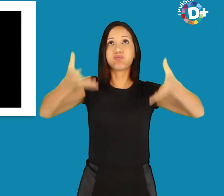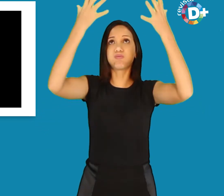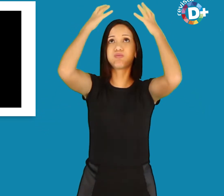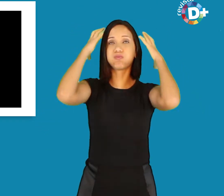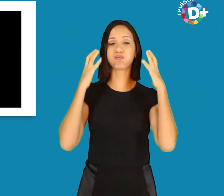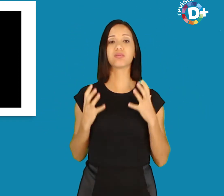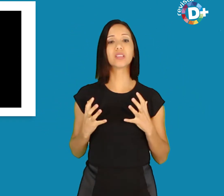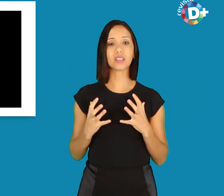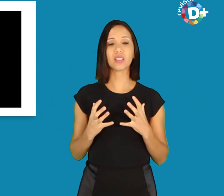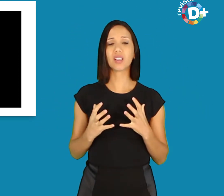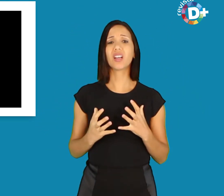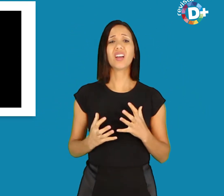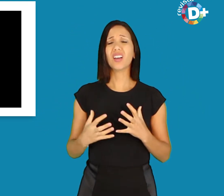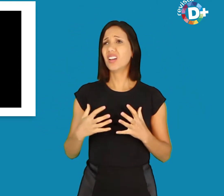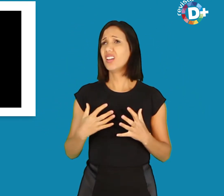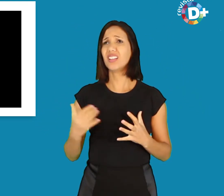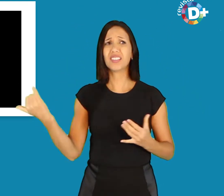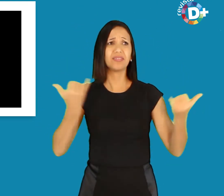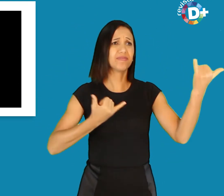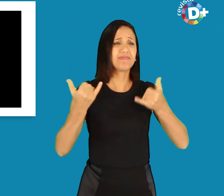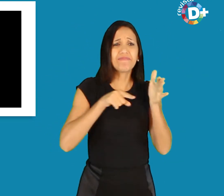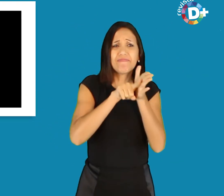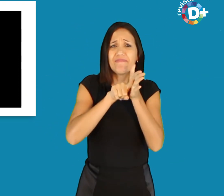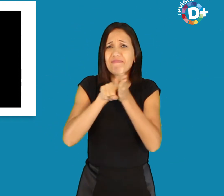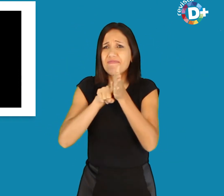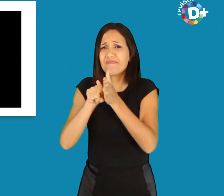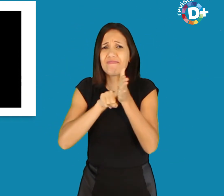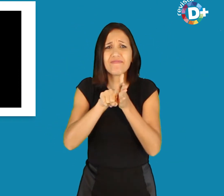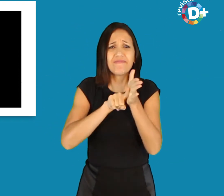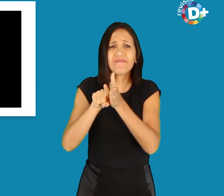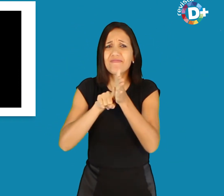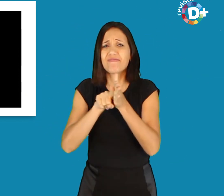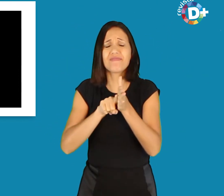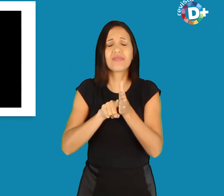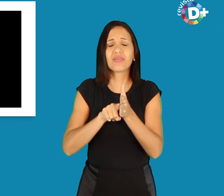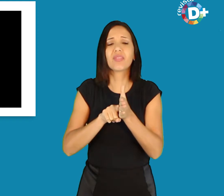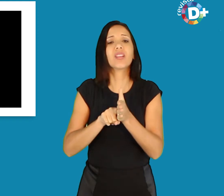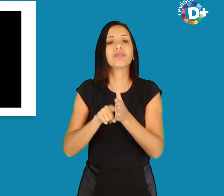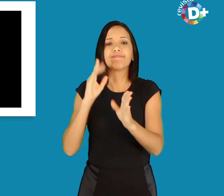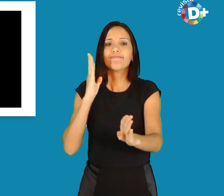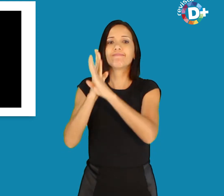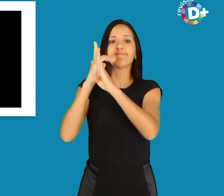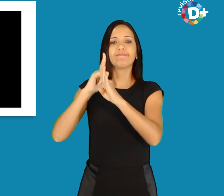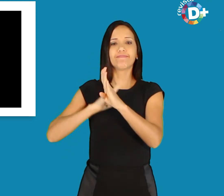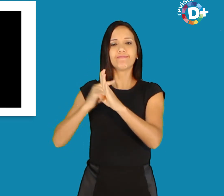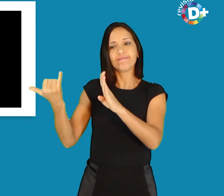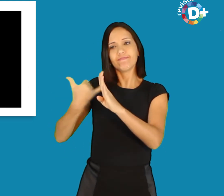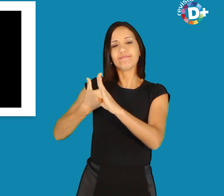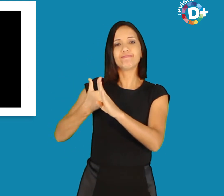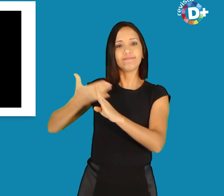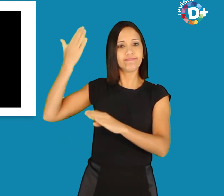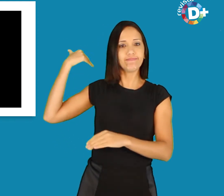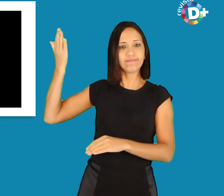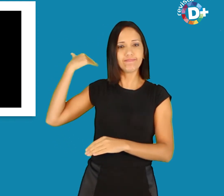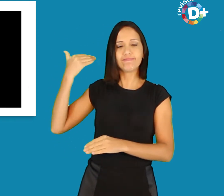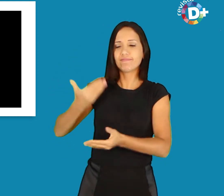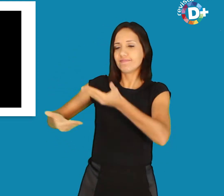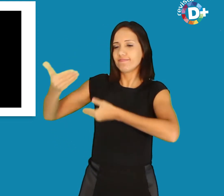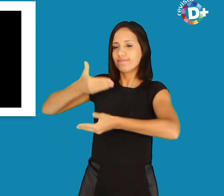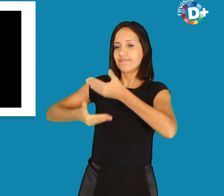pesquisar ia ficando abalada com o que encontrava até que o resultado saiu nessa época já me tratava no